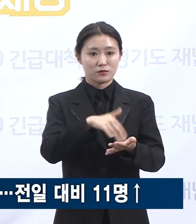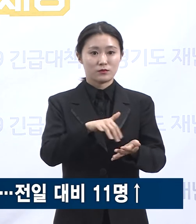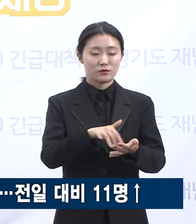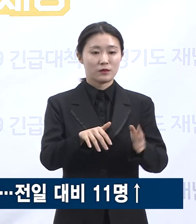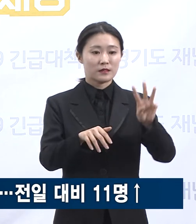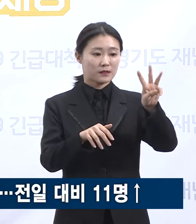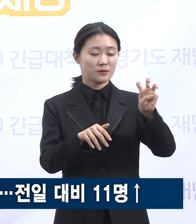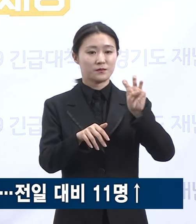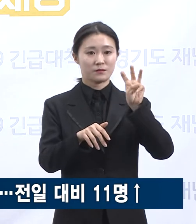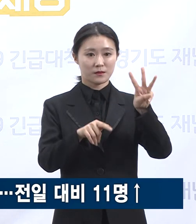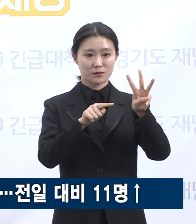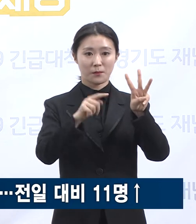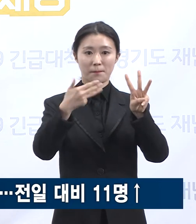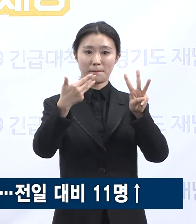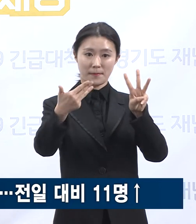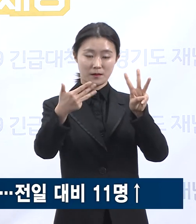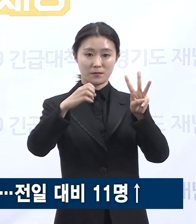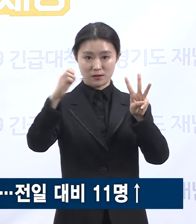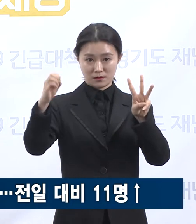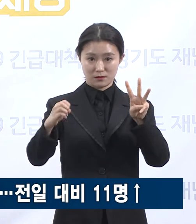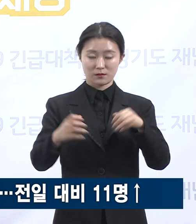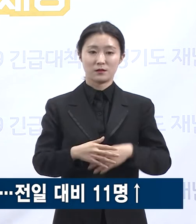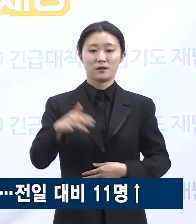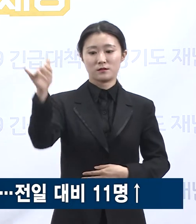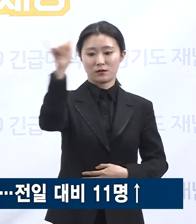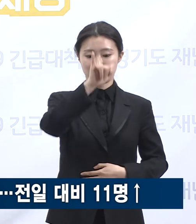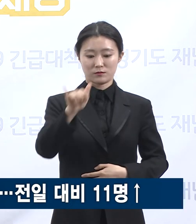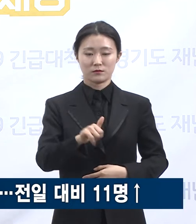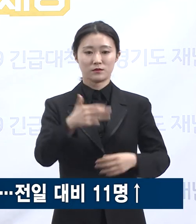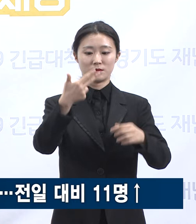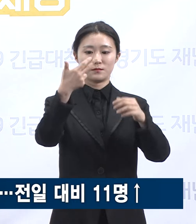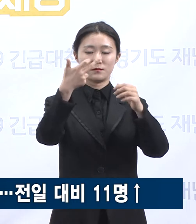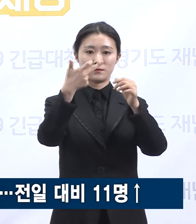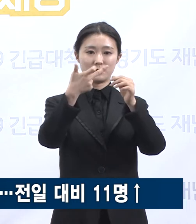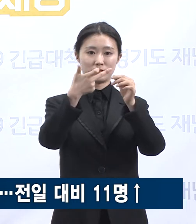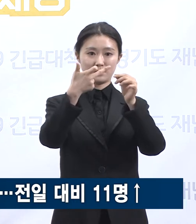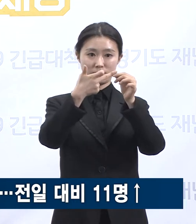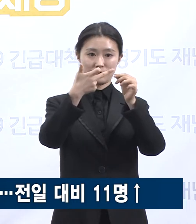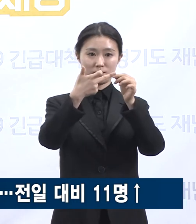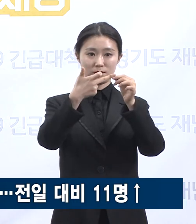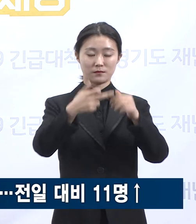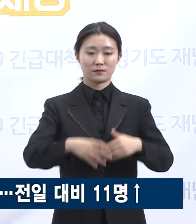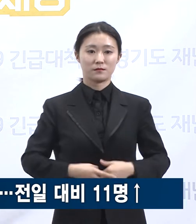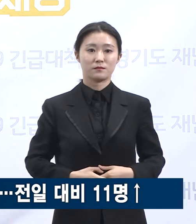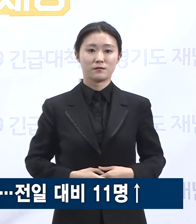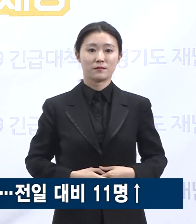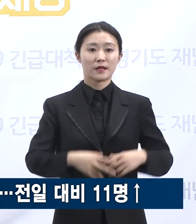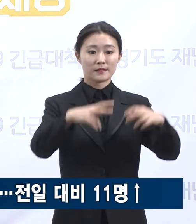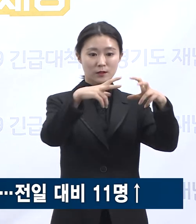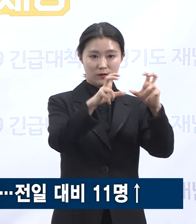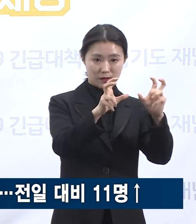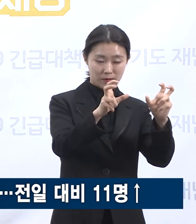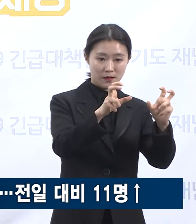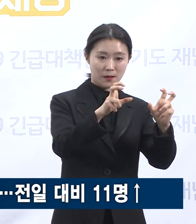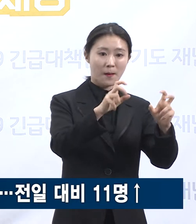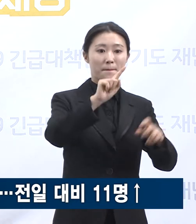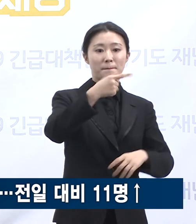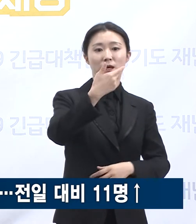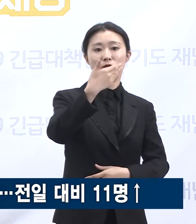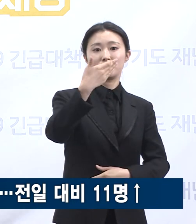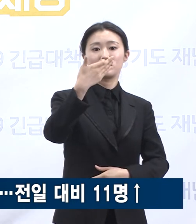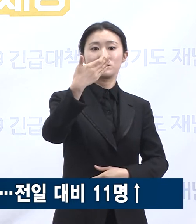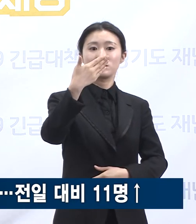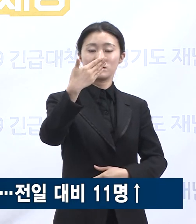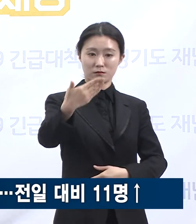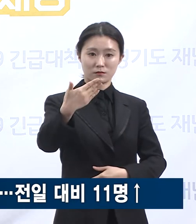33.8명으로 전국 17개 시도 중 7번째입니다. 시군별로 보면 성남시 109명, 부천시